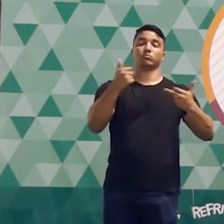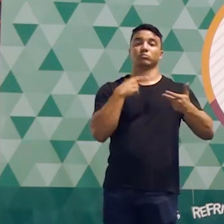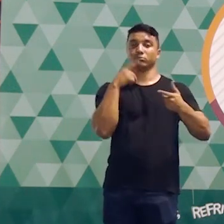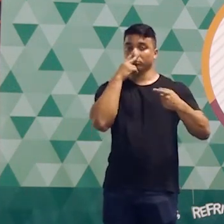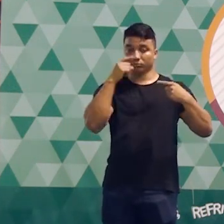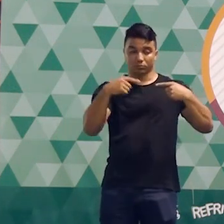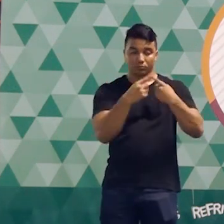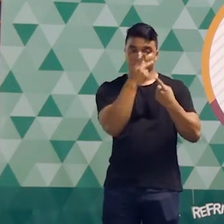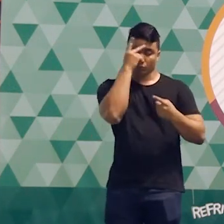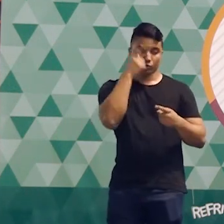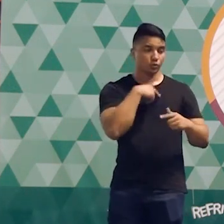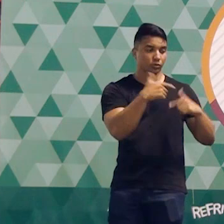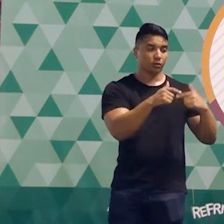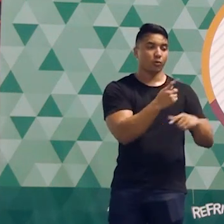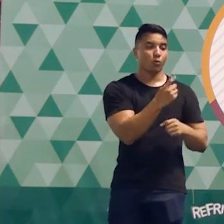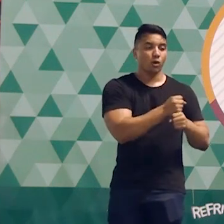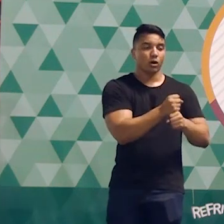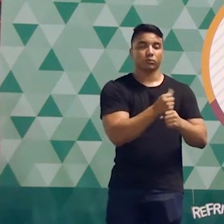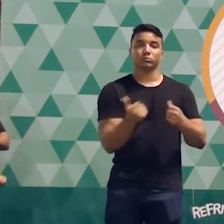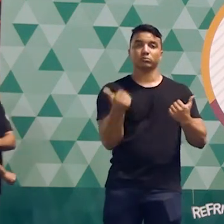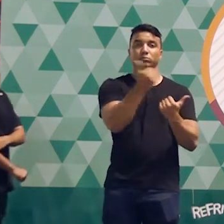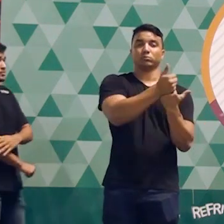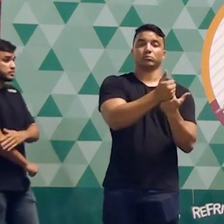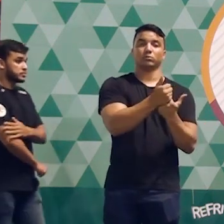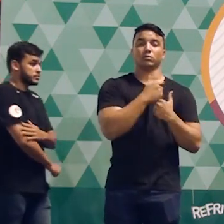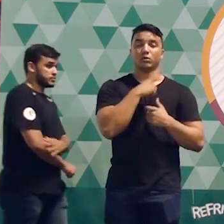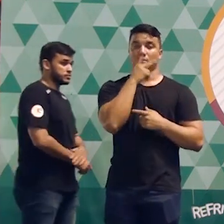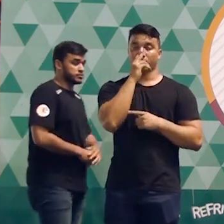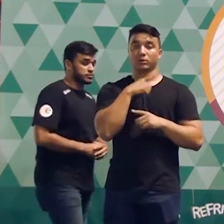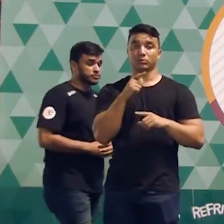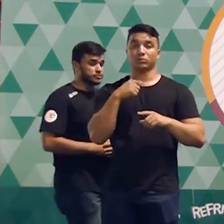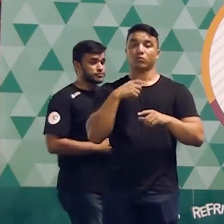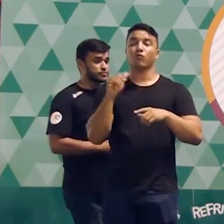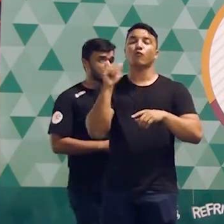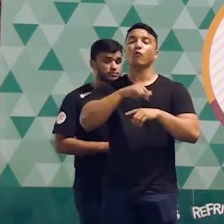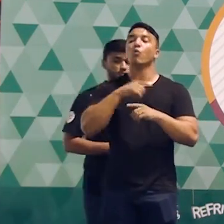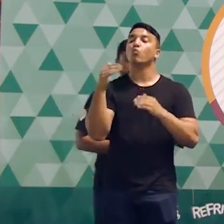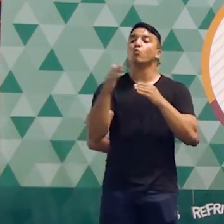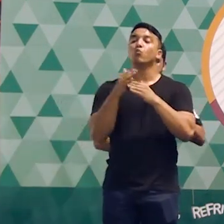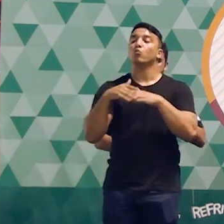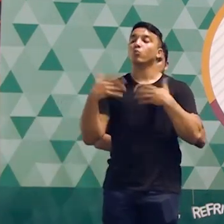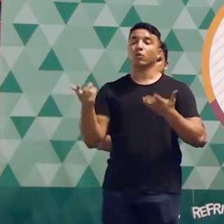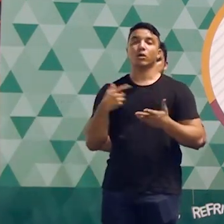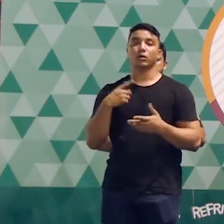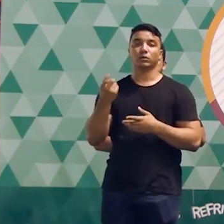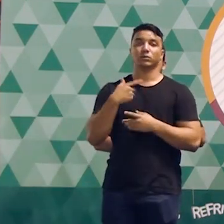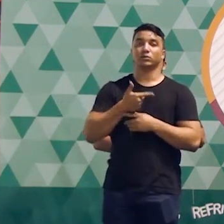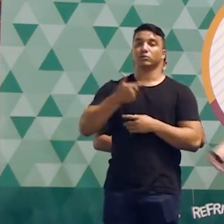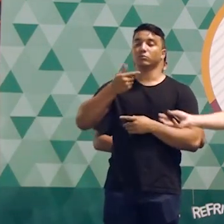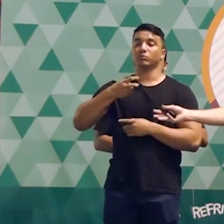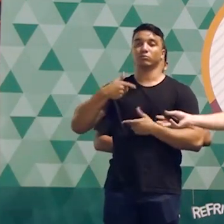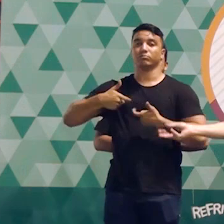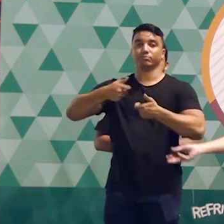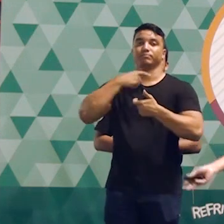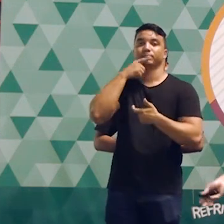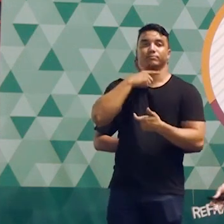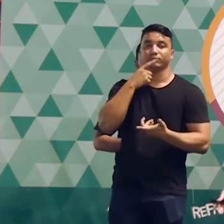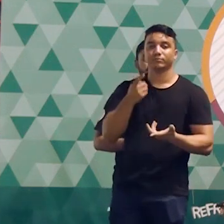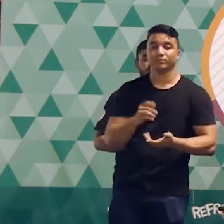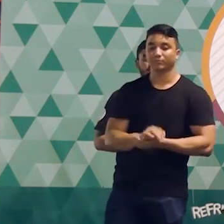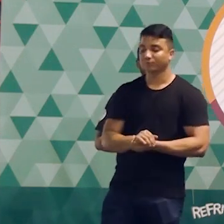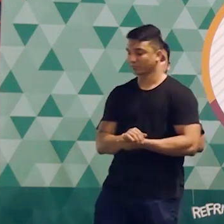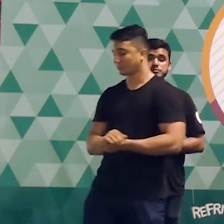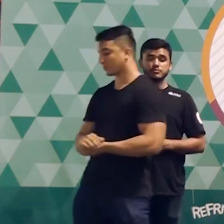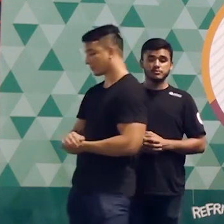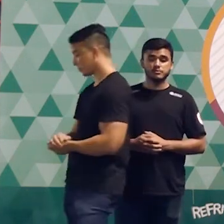Aí chegou esse cara aqui, está desempregado há um ano. Contrato. Chegou esse outro, tu voou, quando foi que tu voou a última vez? Não, foi na Segunda Guerra Mundial. Me